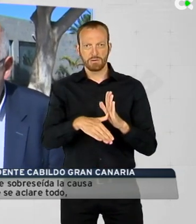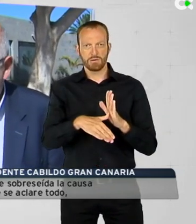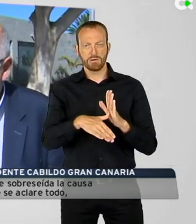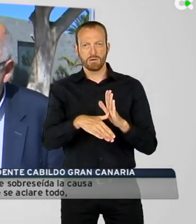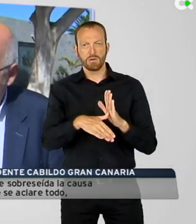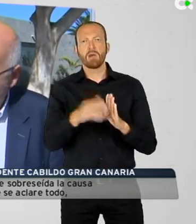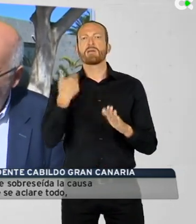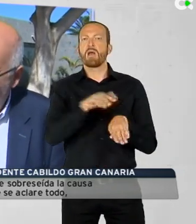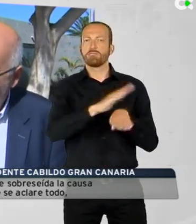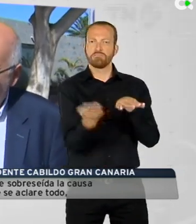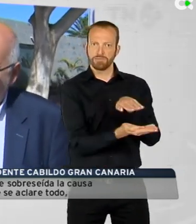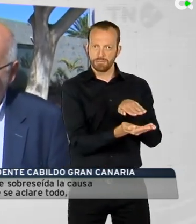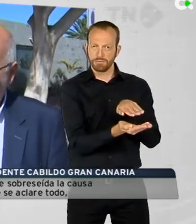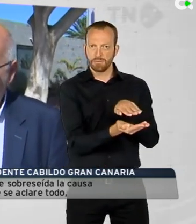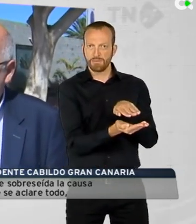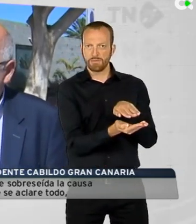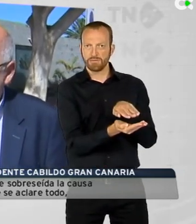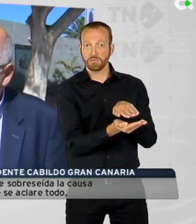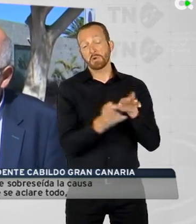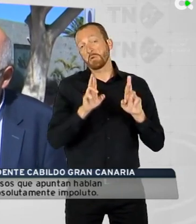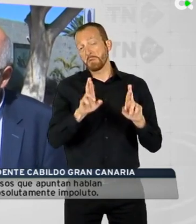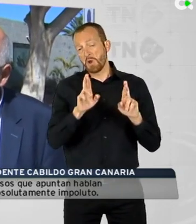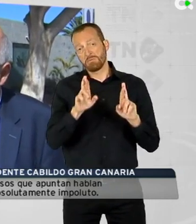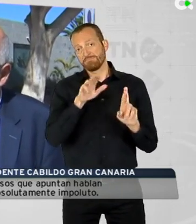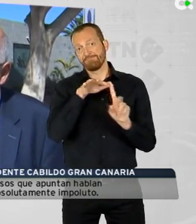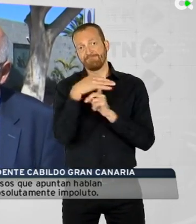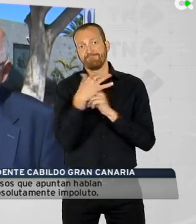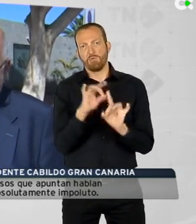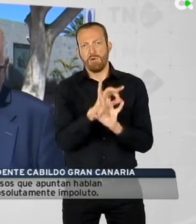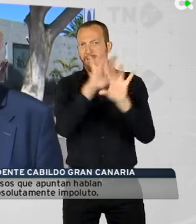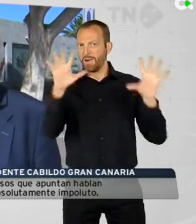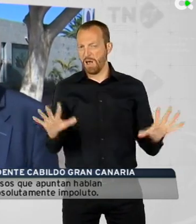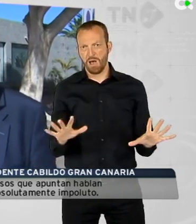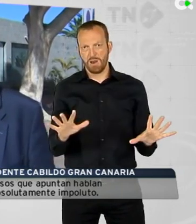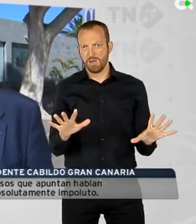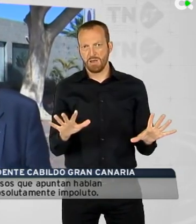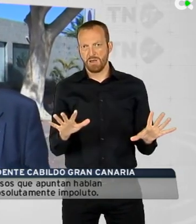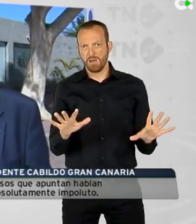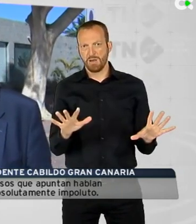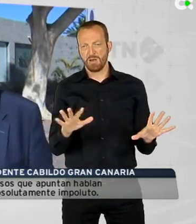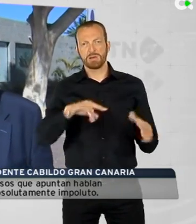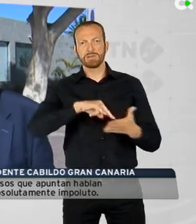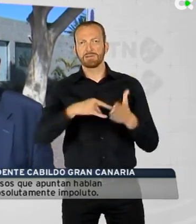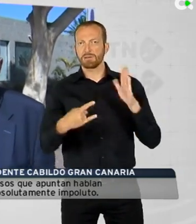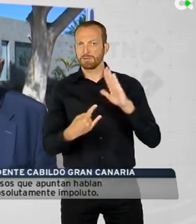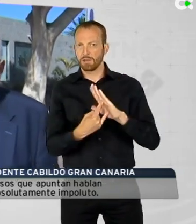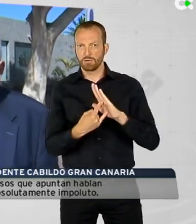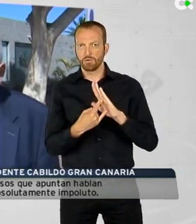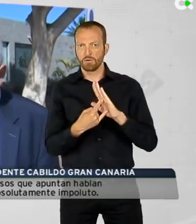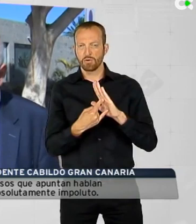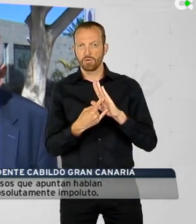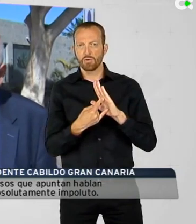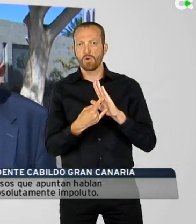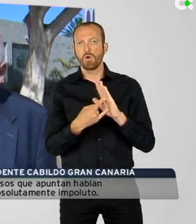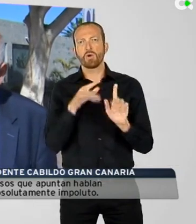fue sobreseída la causa, que yo espero que se aclare todo, que los técnicos